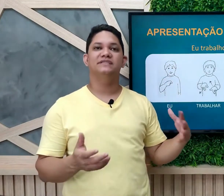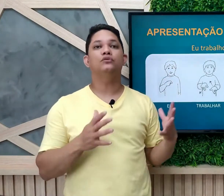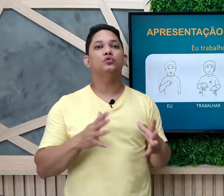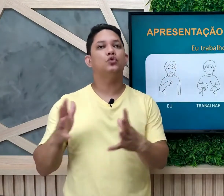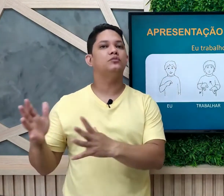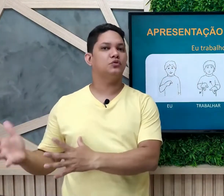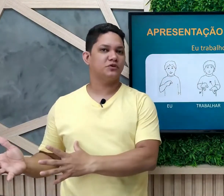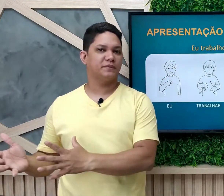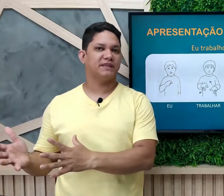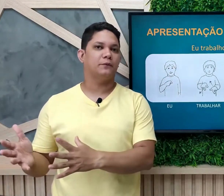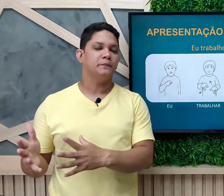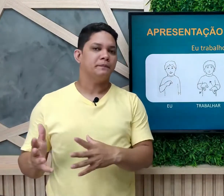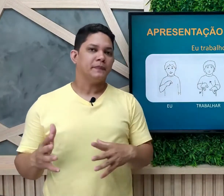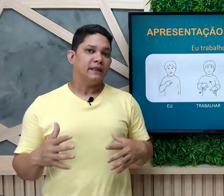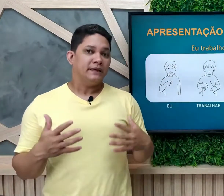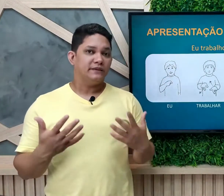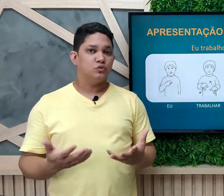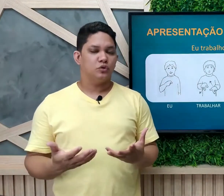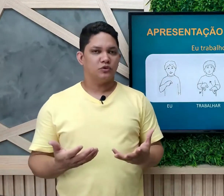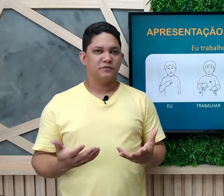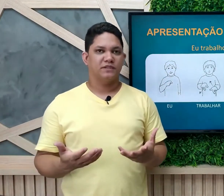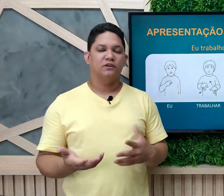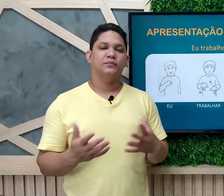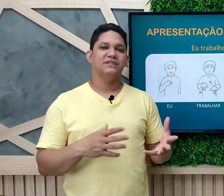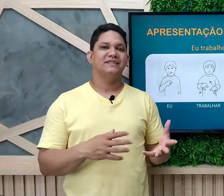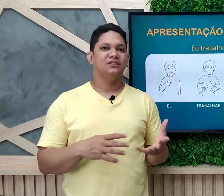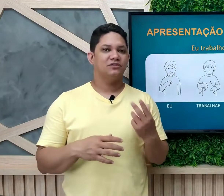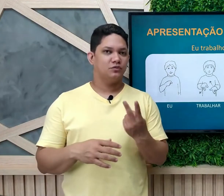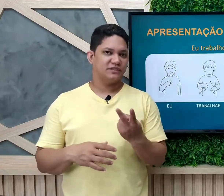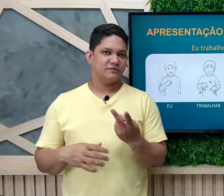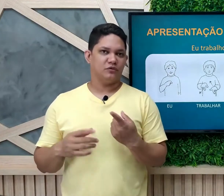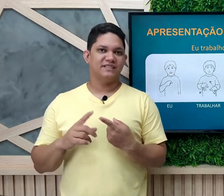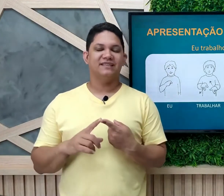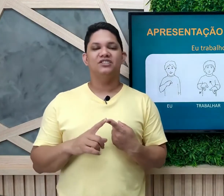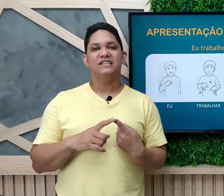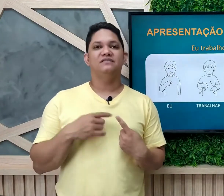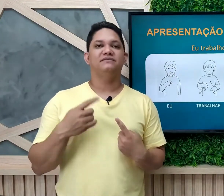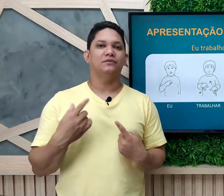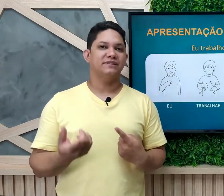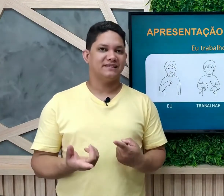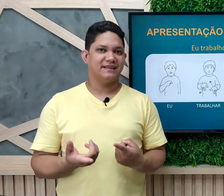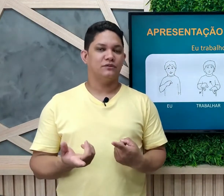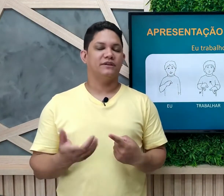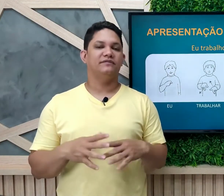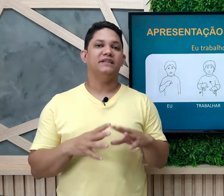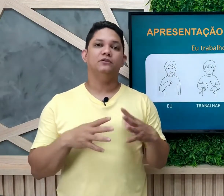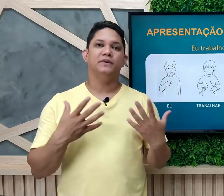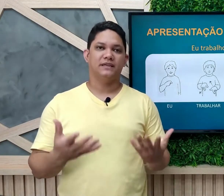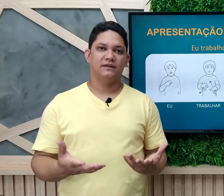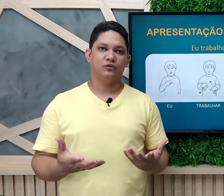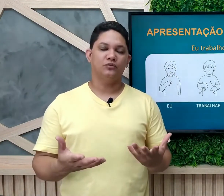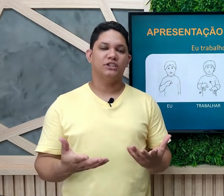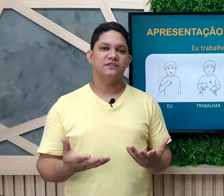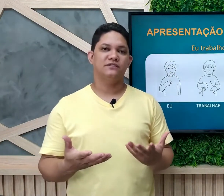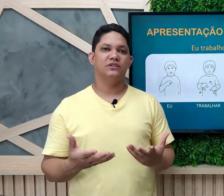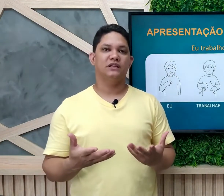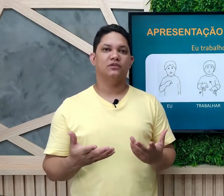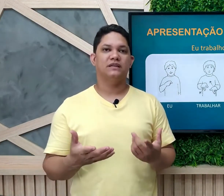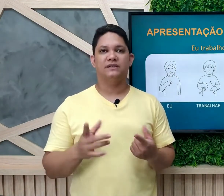o nome do hospital. E o nome do hospital ele pode ser dito de duas formas. Se ele já tiver um sinal definido pela comunidade surda da localidade,